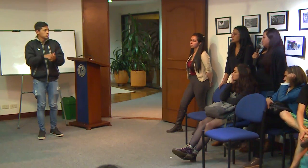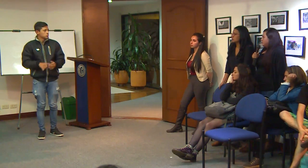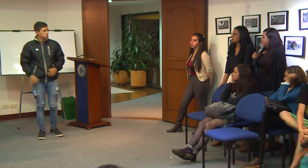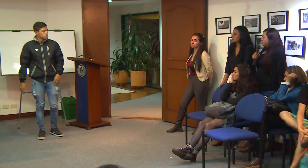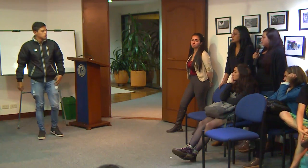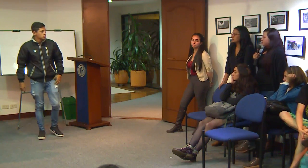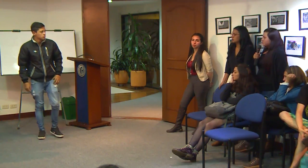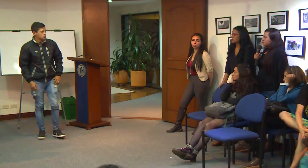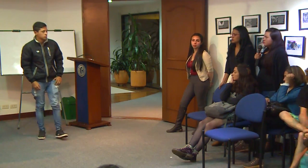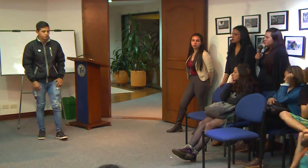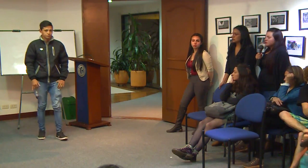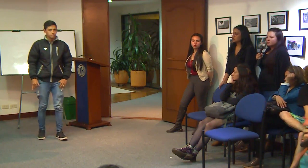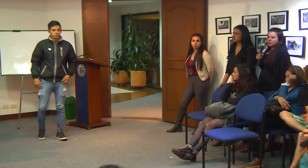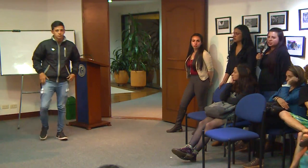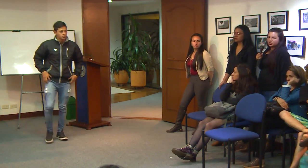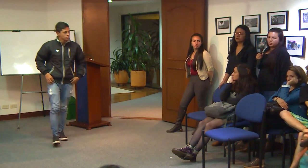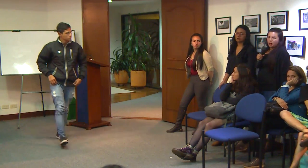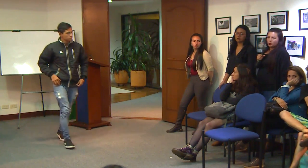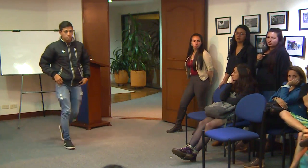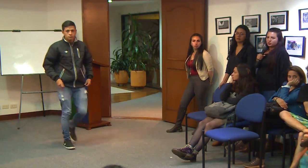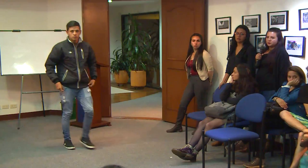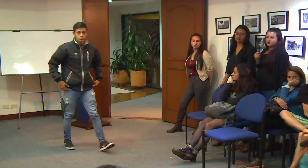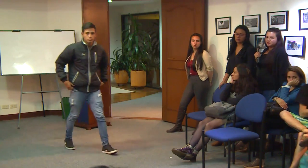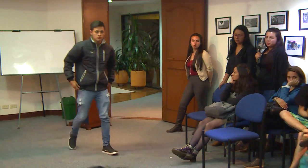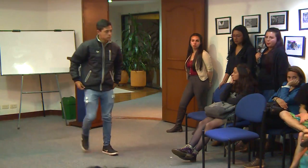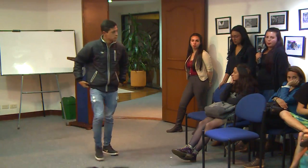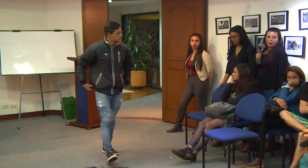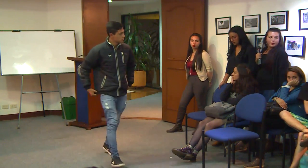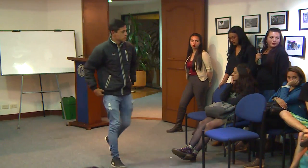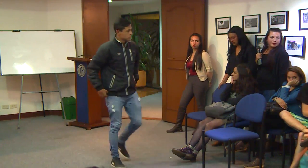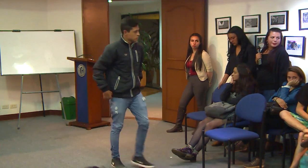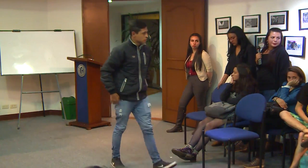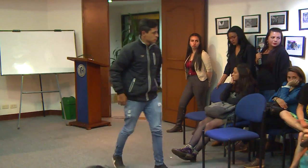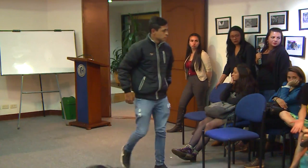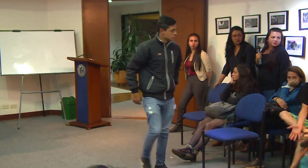la educación, marchando por la educación.